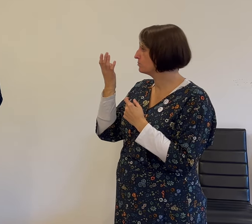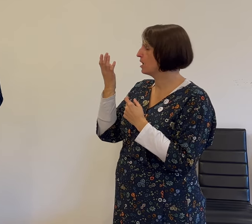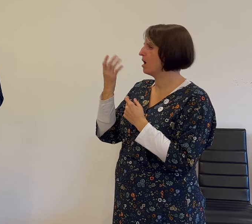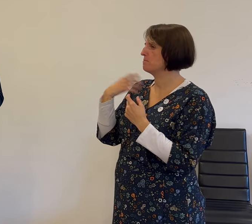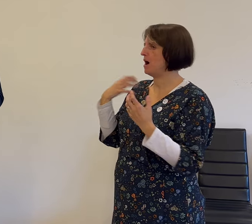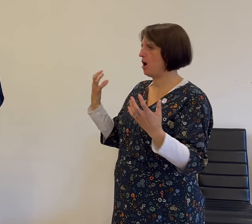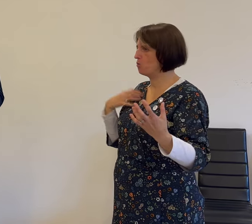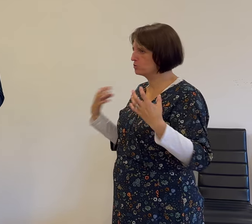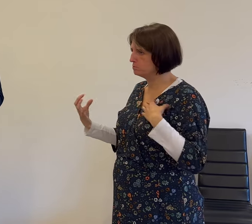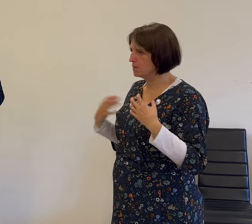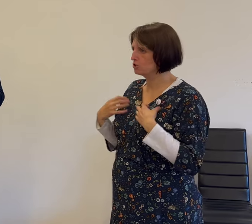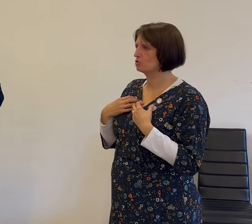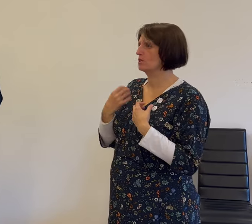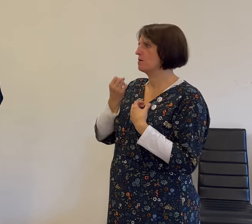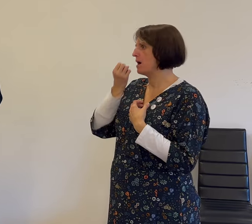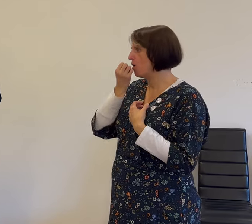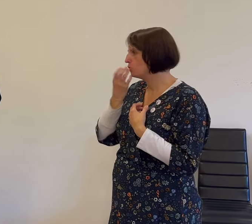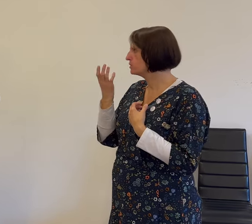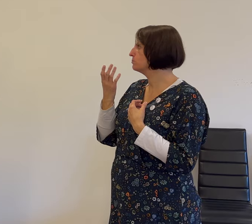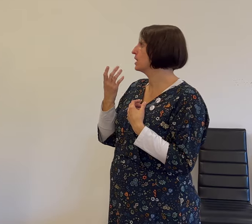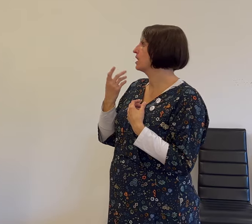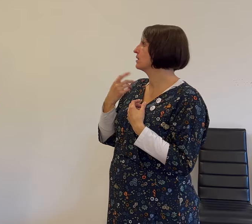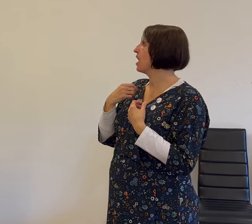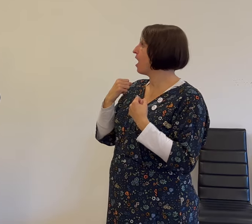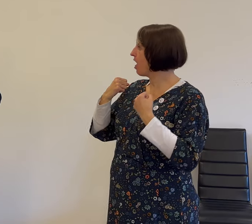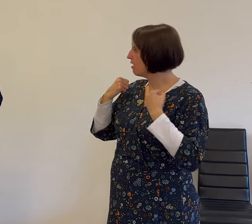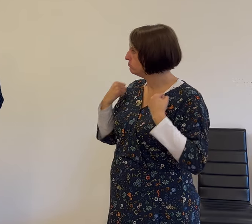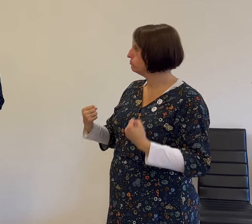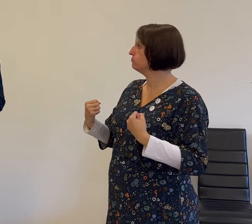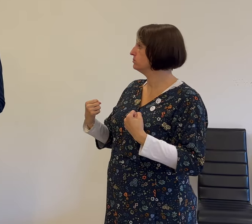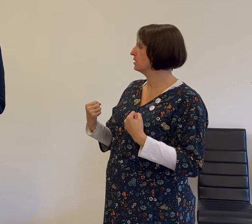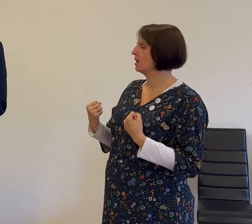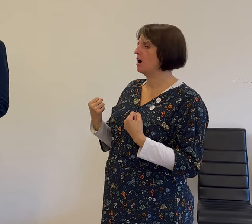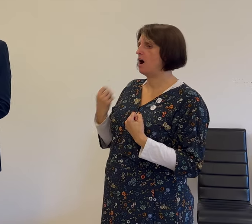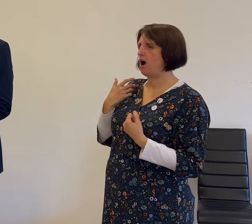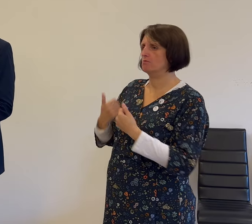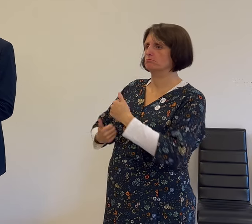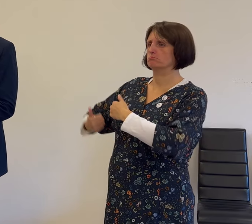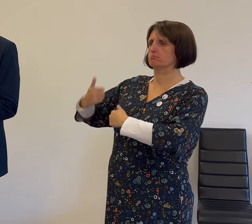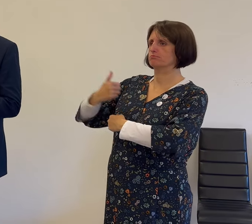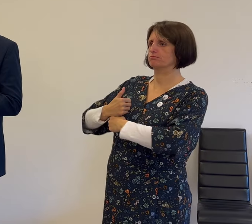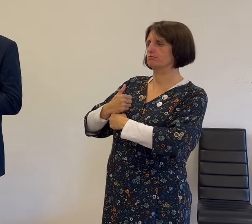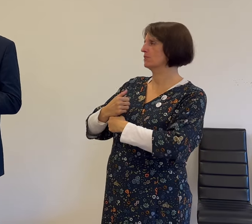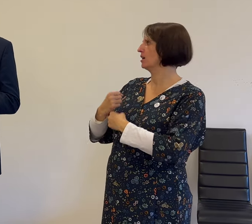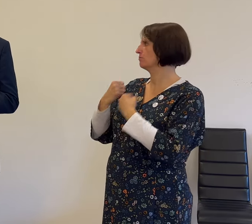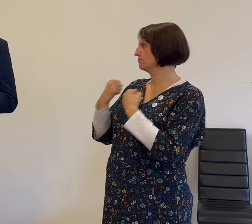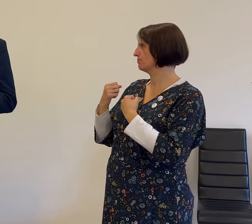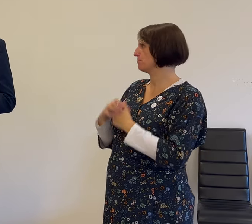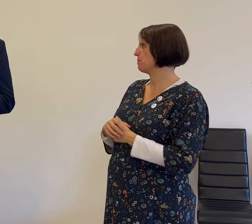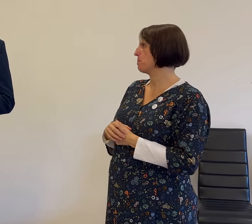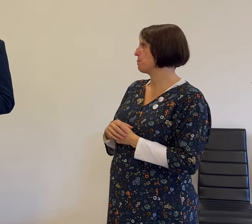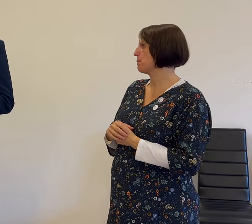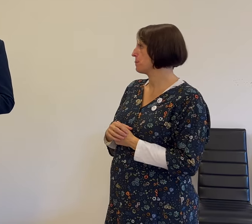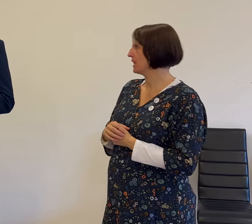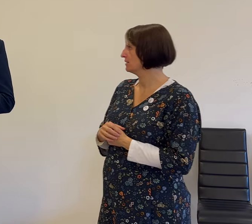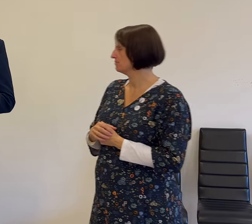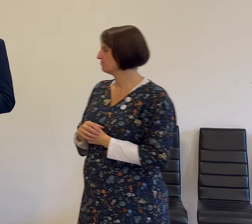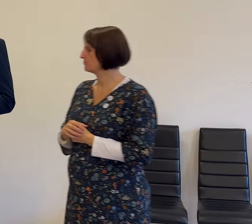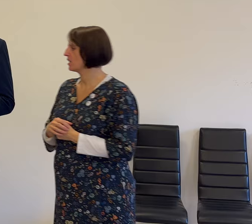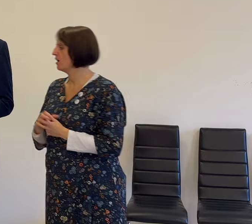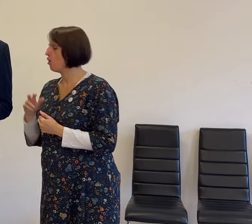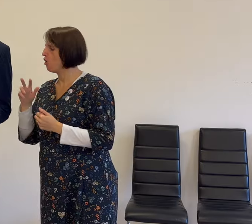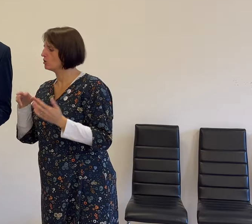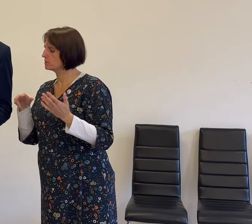výzbroj. A to každý, kdo tam stojí, může vidět. A co víc, v 8.